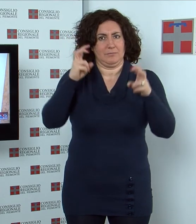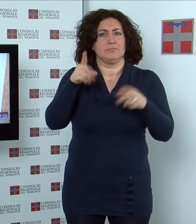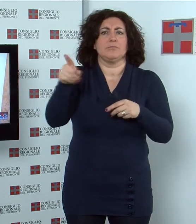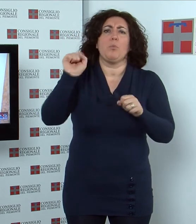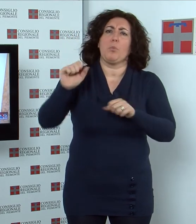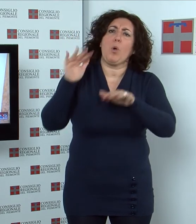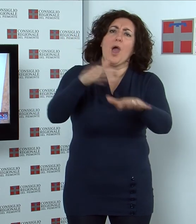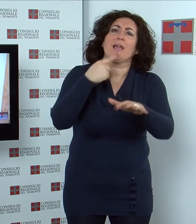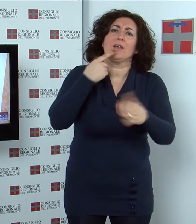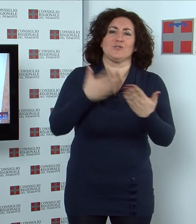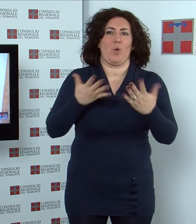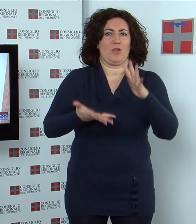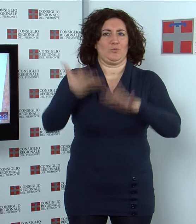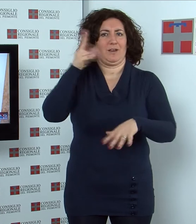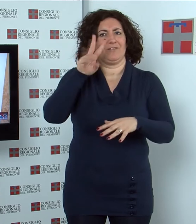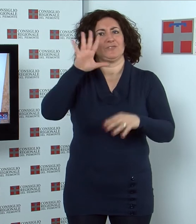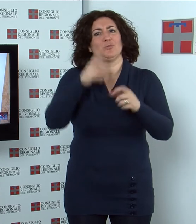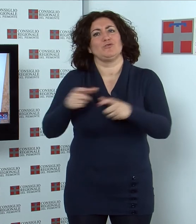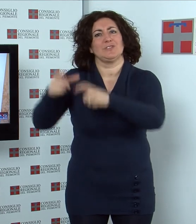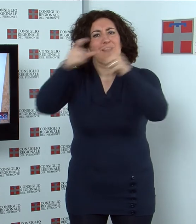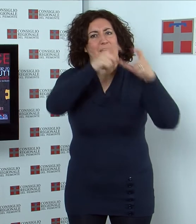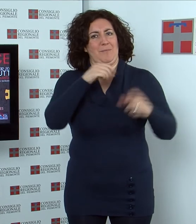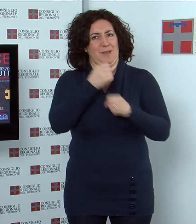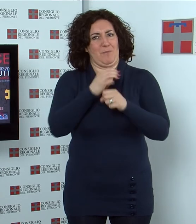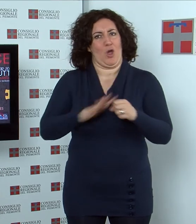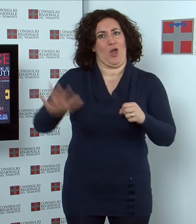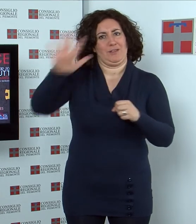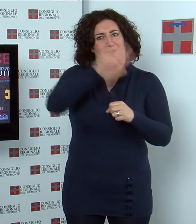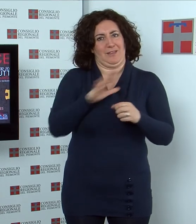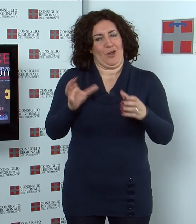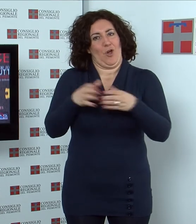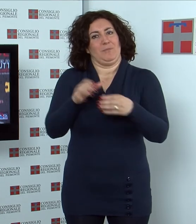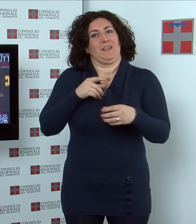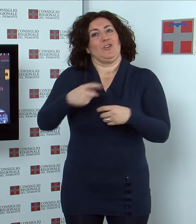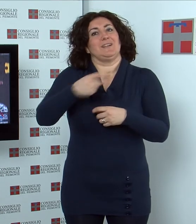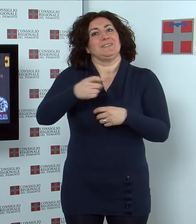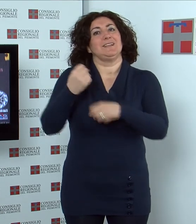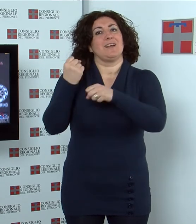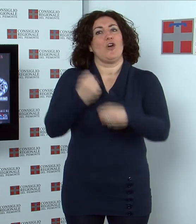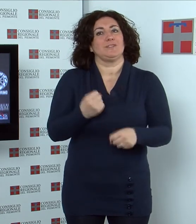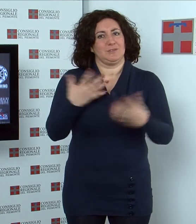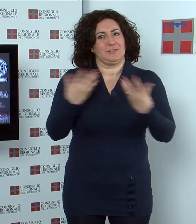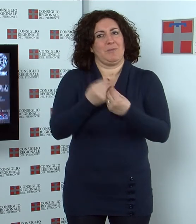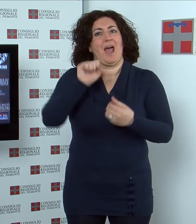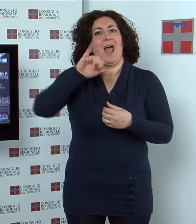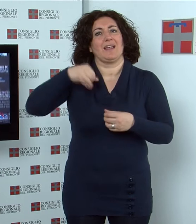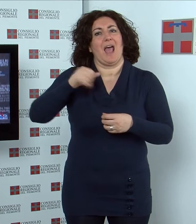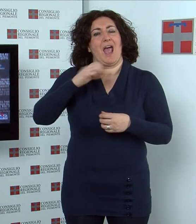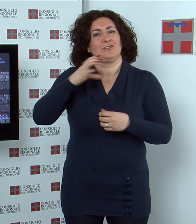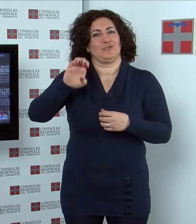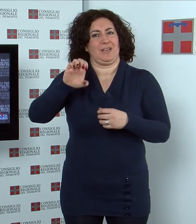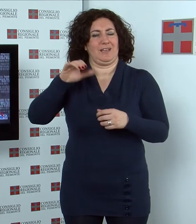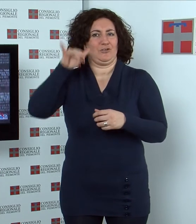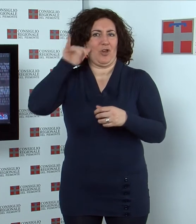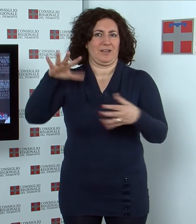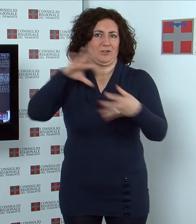piemontesi. L'iniziativa del Comitato Resistenza e Costituzione, in collaborazione con AIACE Torino, si intitola Un mondo senza confini, storie